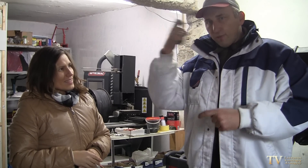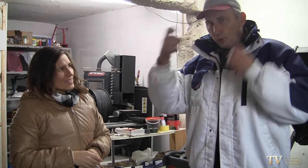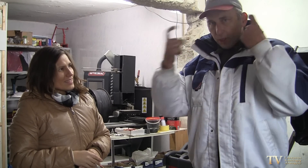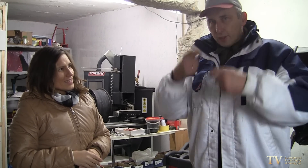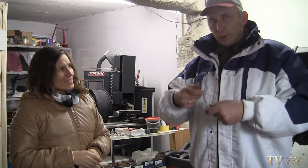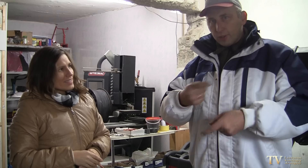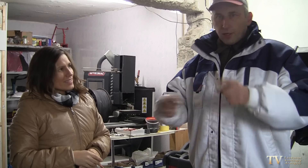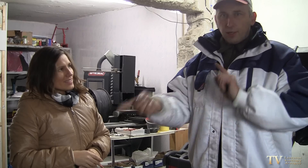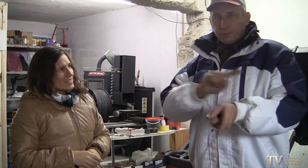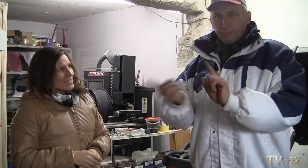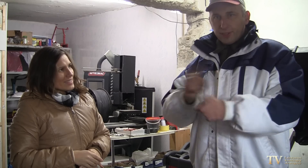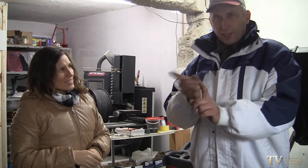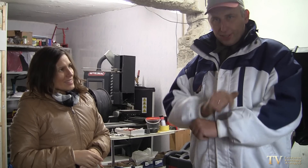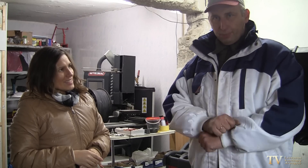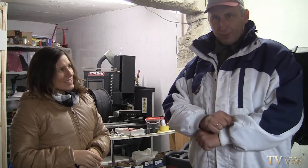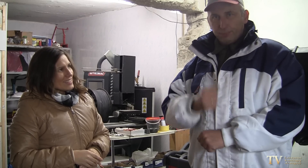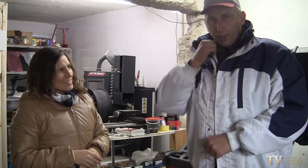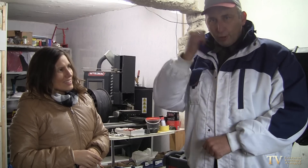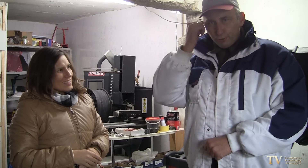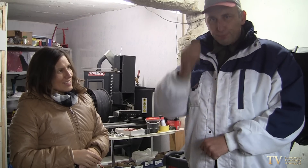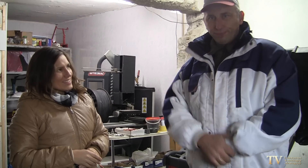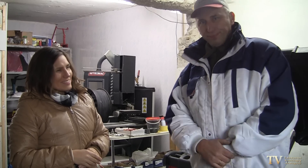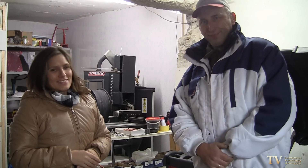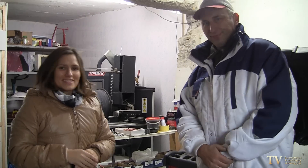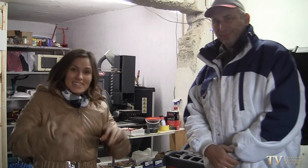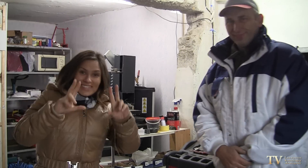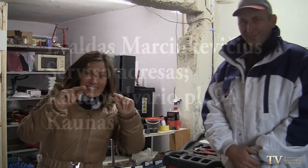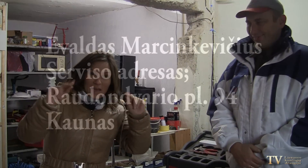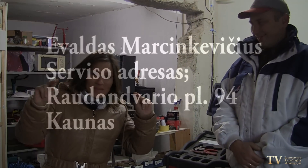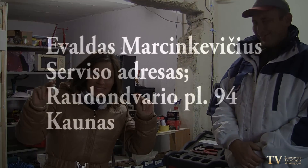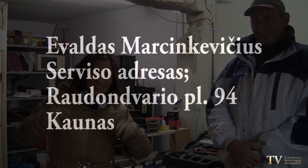informacijos apsikeitimais. Ačiū.